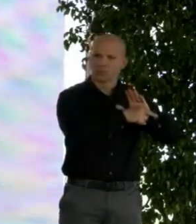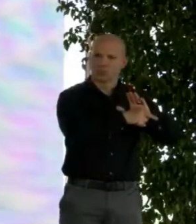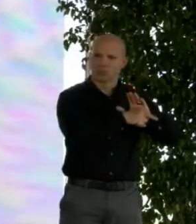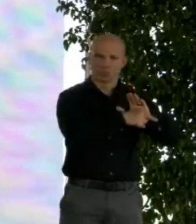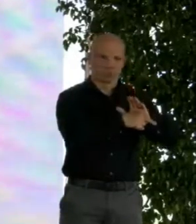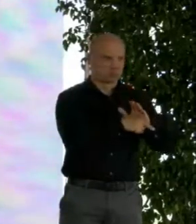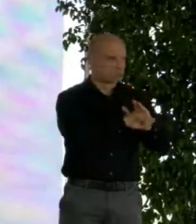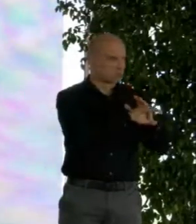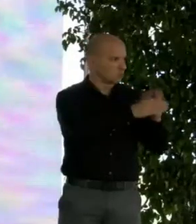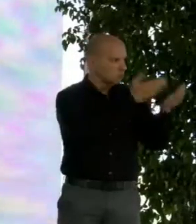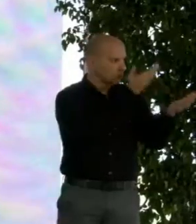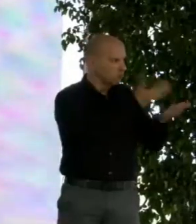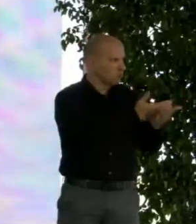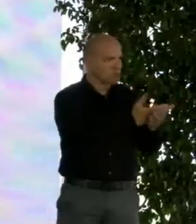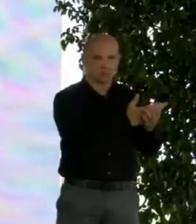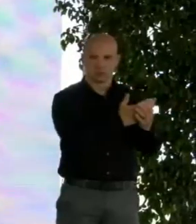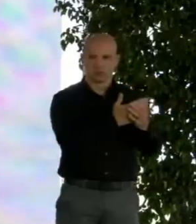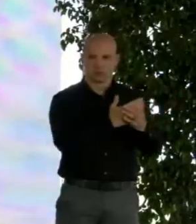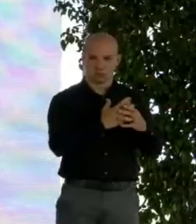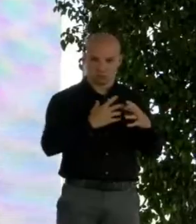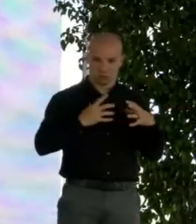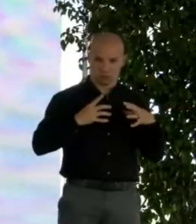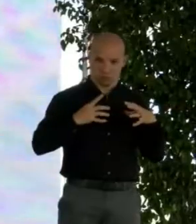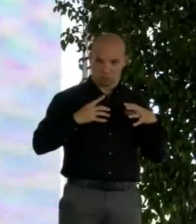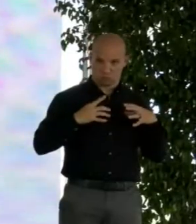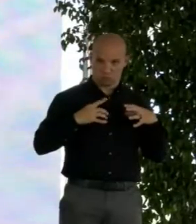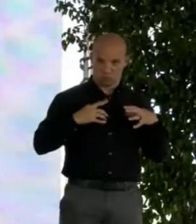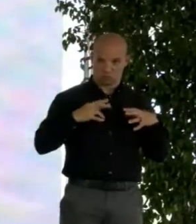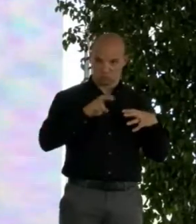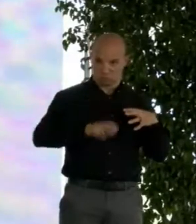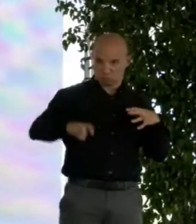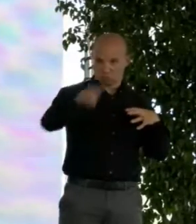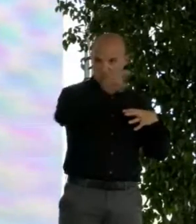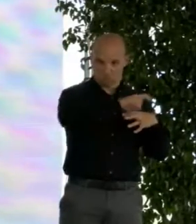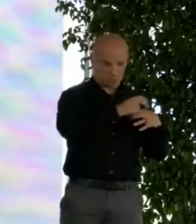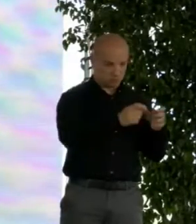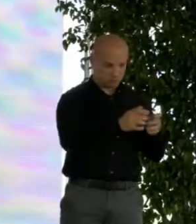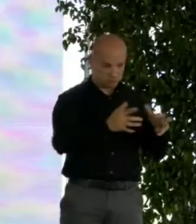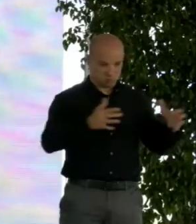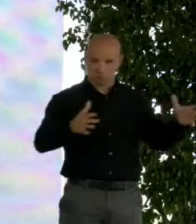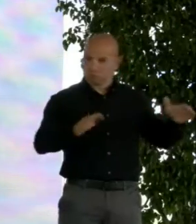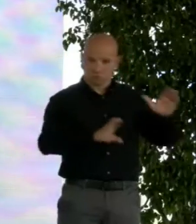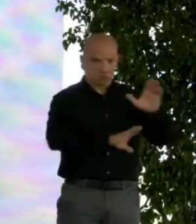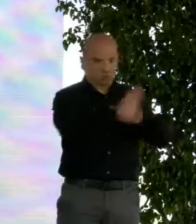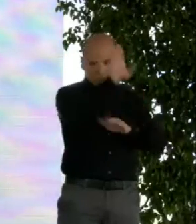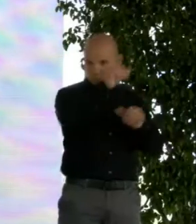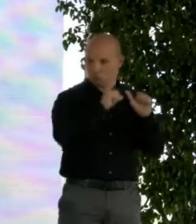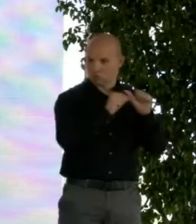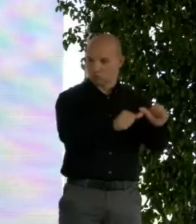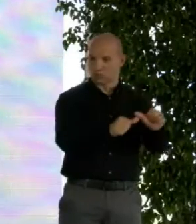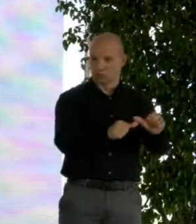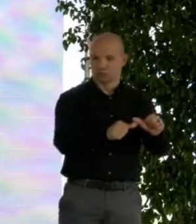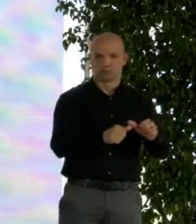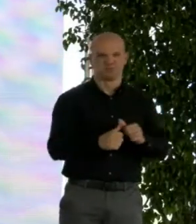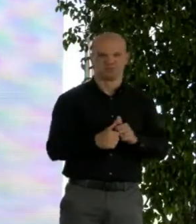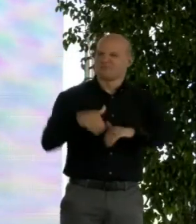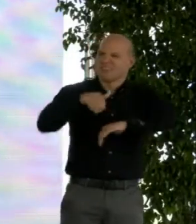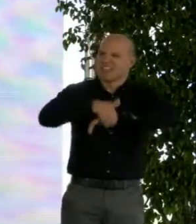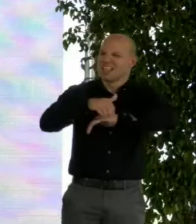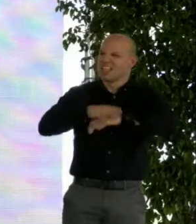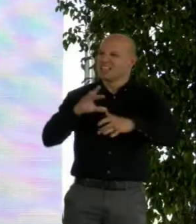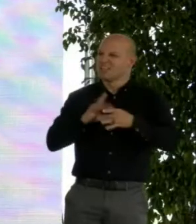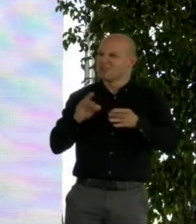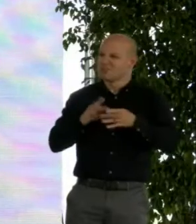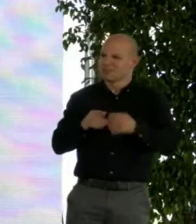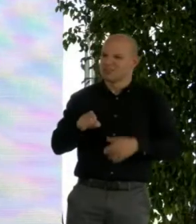turismo aquí solamente va a crecer. Y otro dato que menciono, en inglés dicen, you